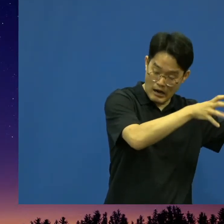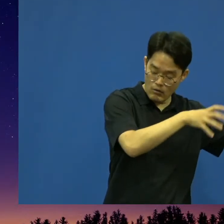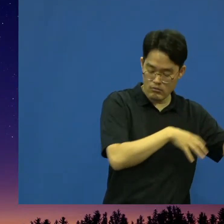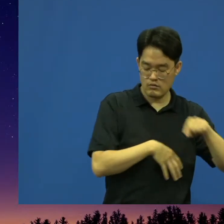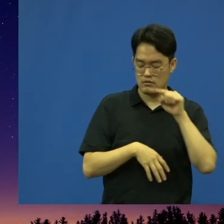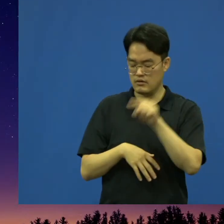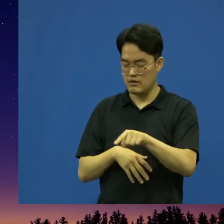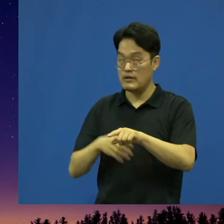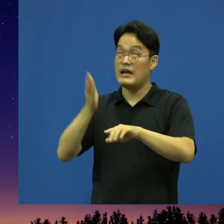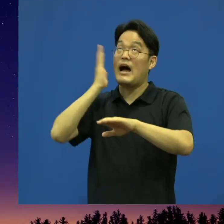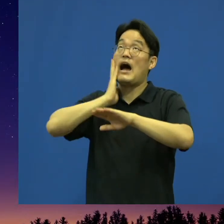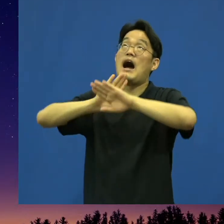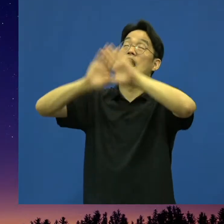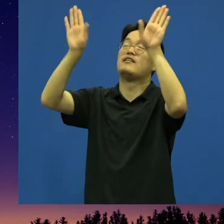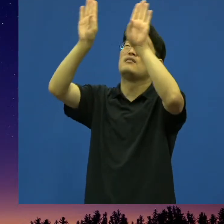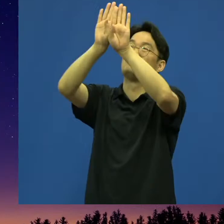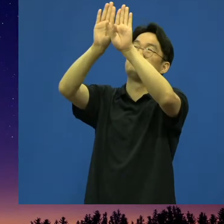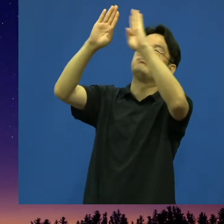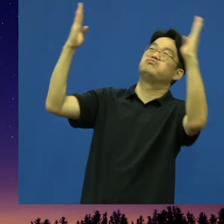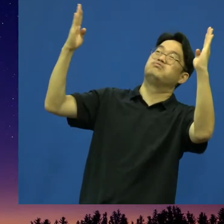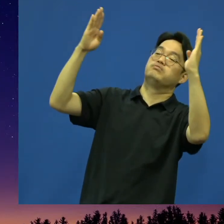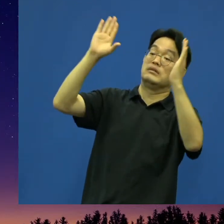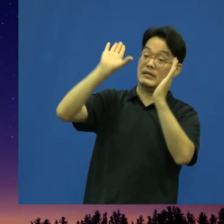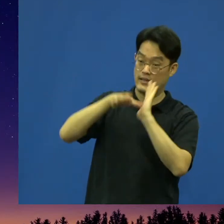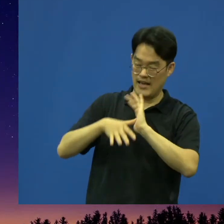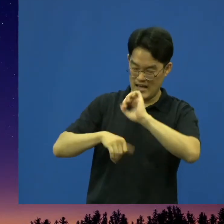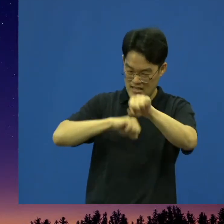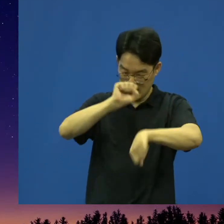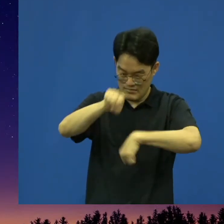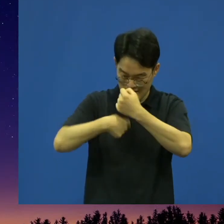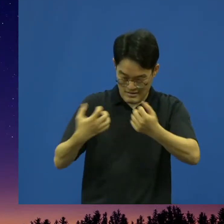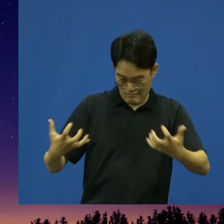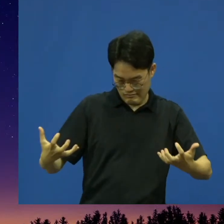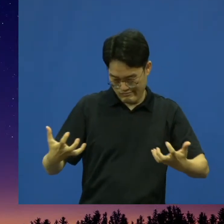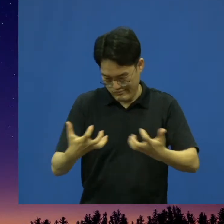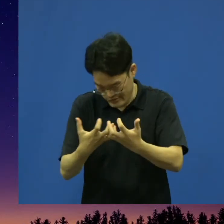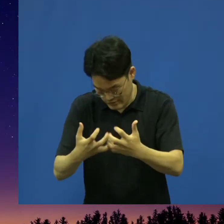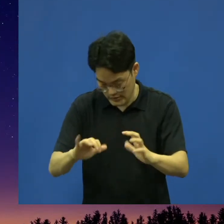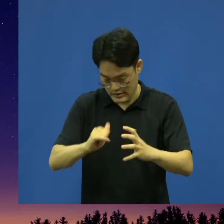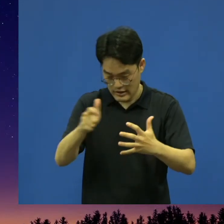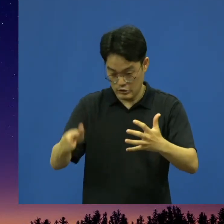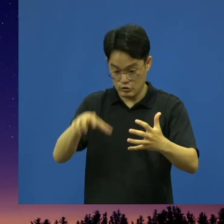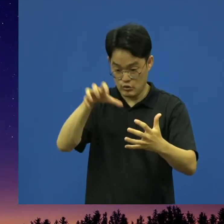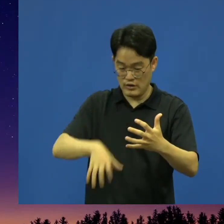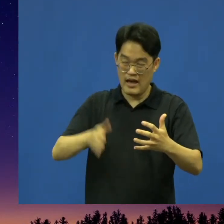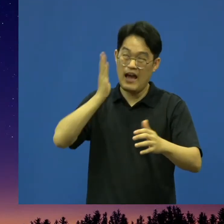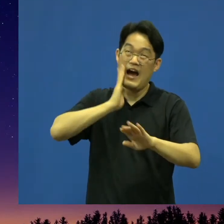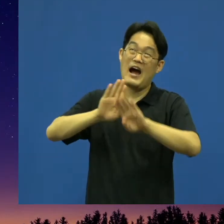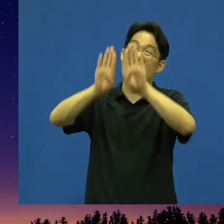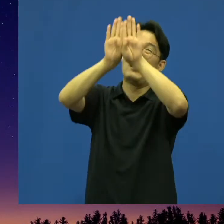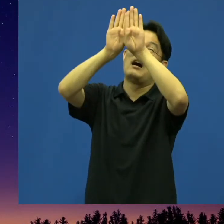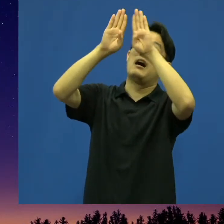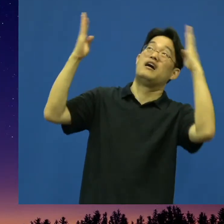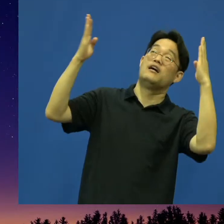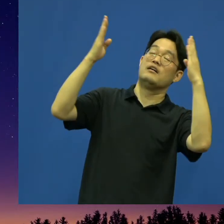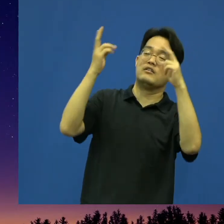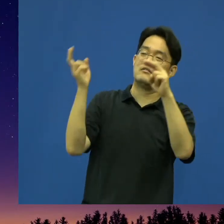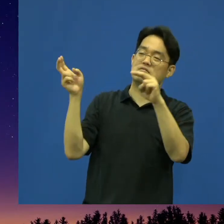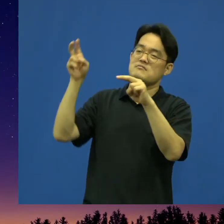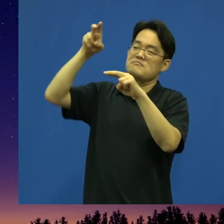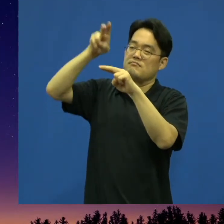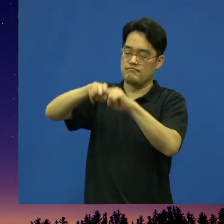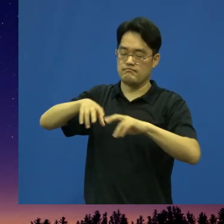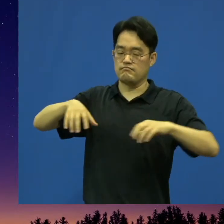온 세상에 가득하던 그 세상 속에 하늘이 열리면서 하늘은